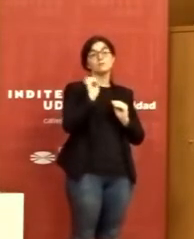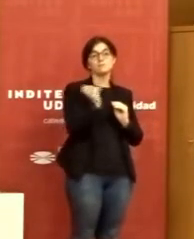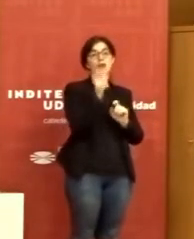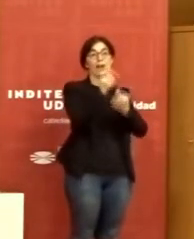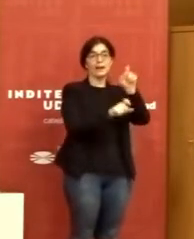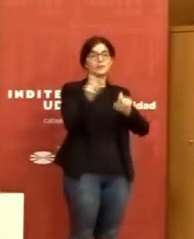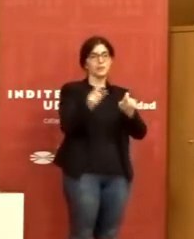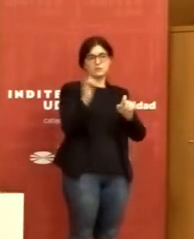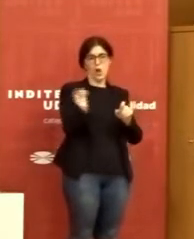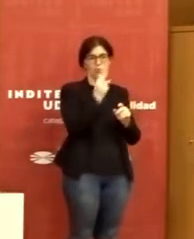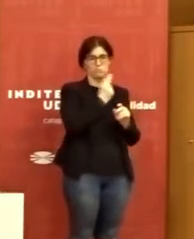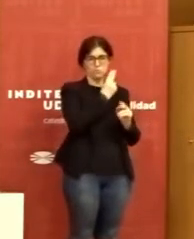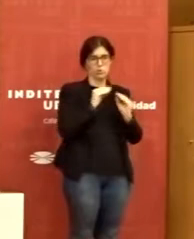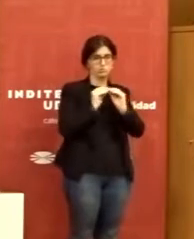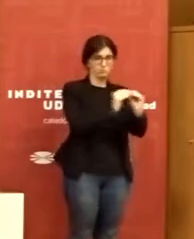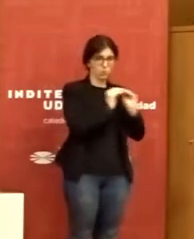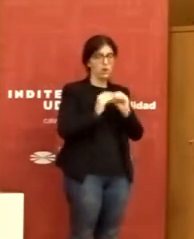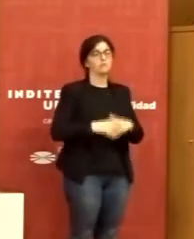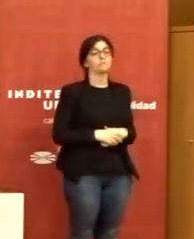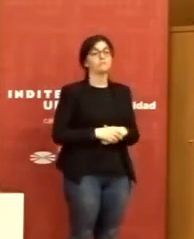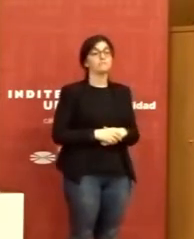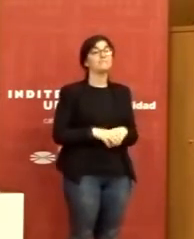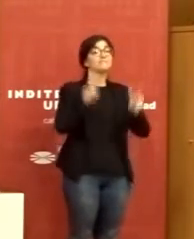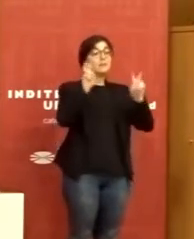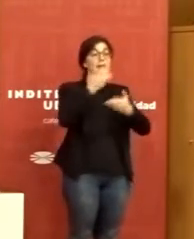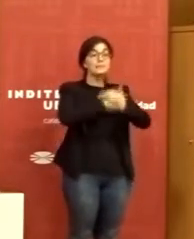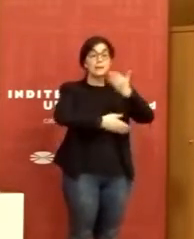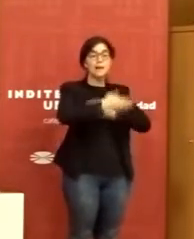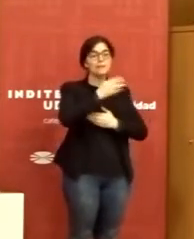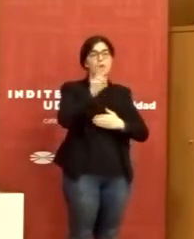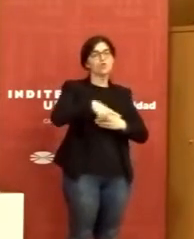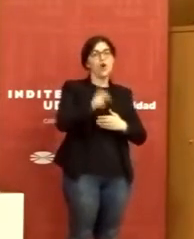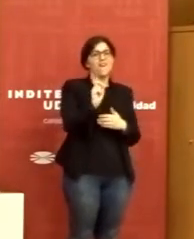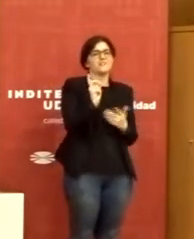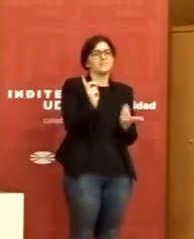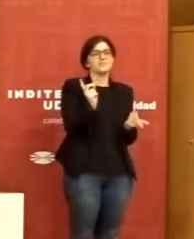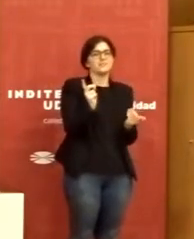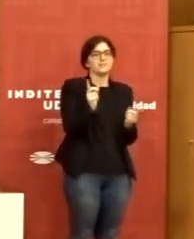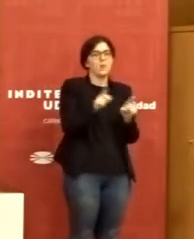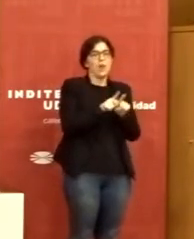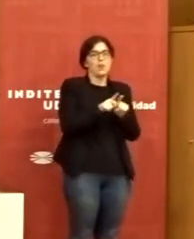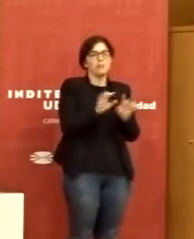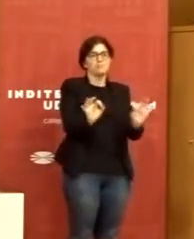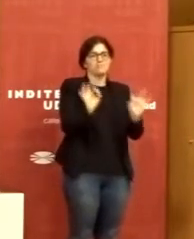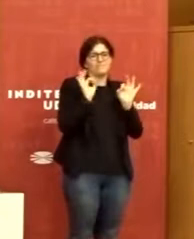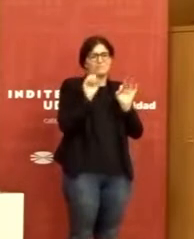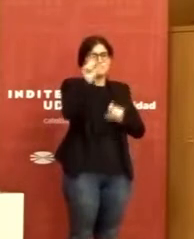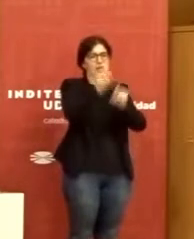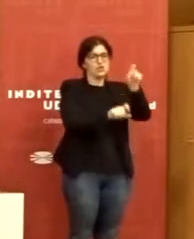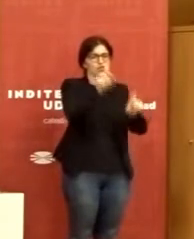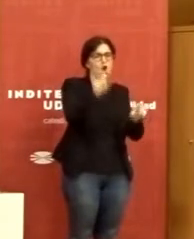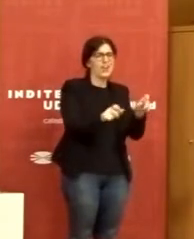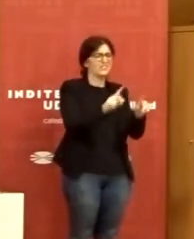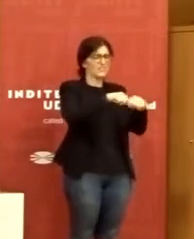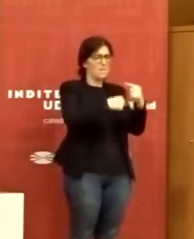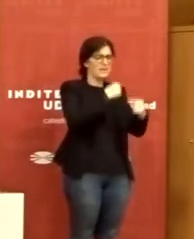compromiso. Yo siempre digo que el tema de la discapacidad no es un tema que afecte solo a determinadas personas y a sus familias, es un